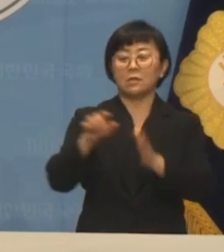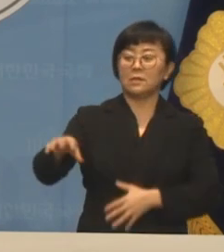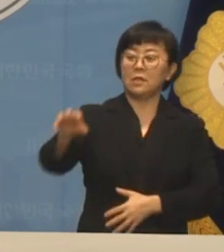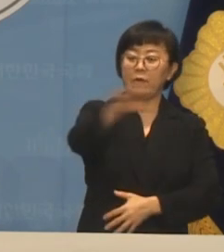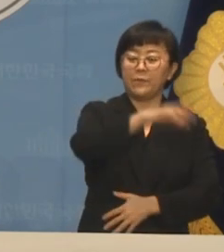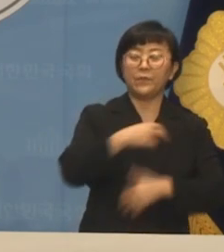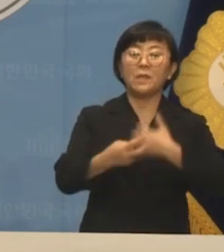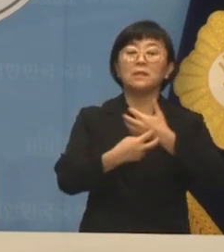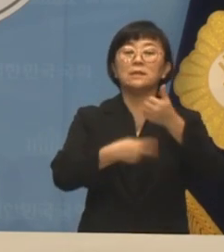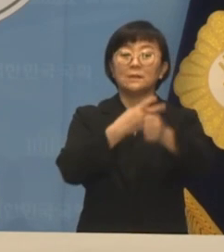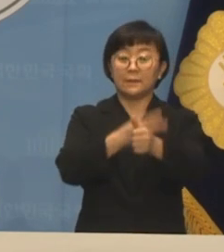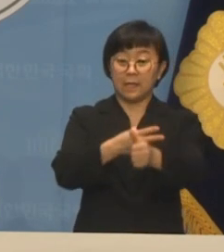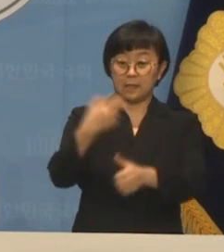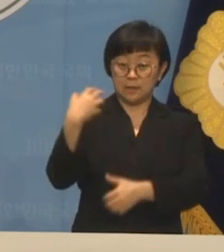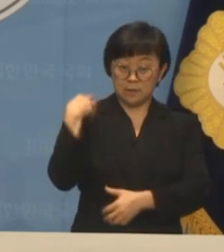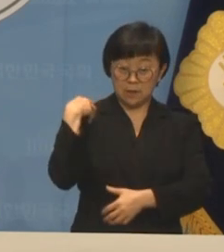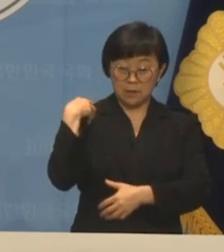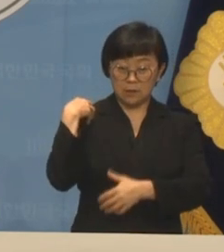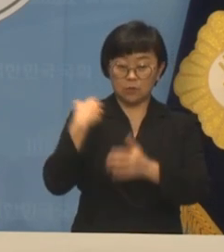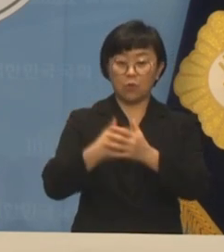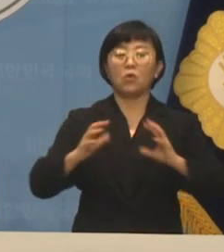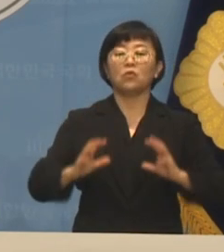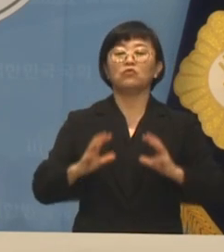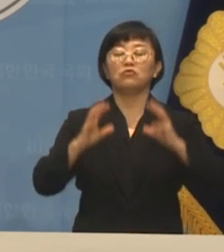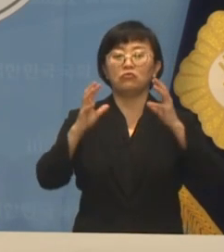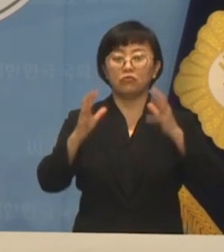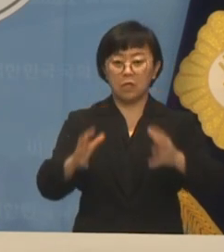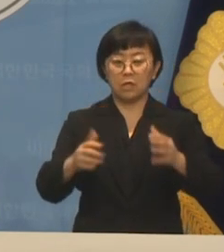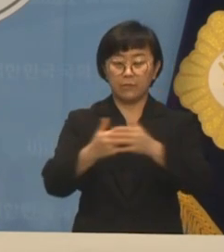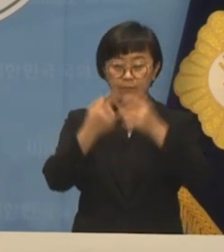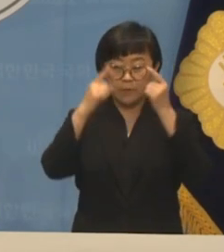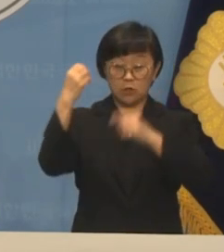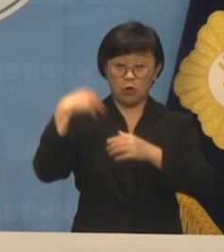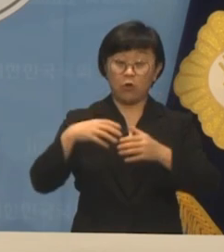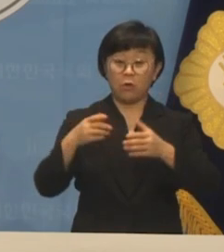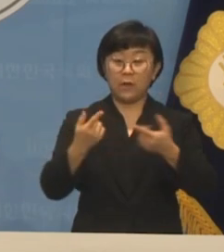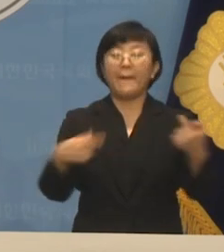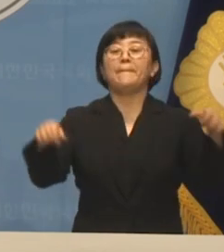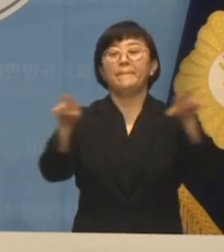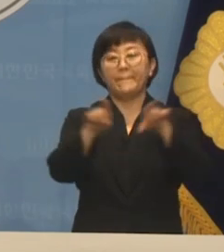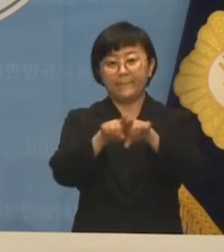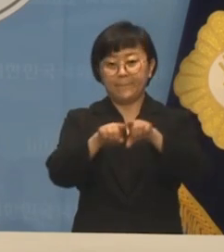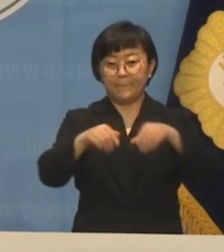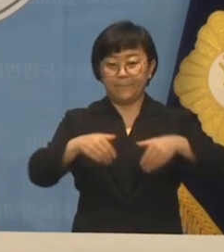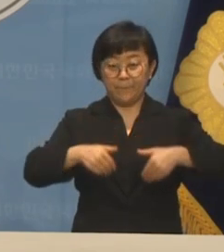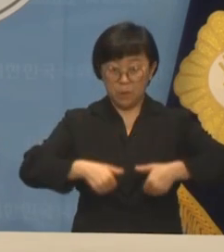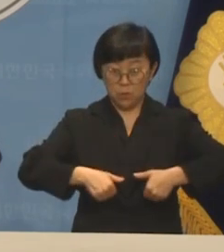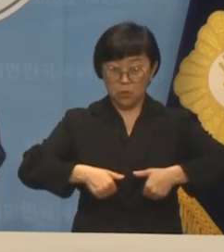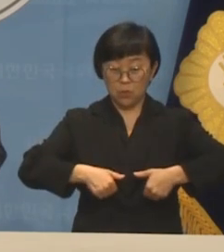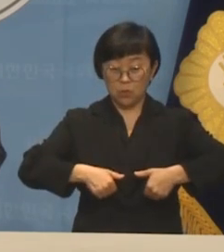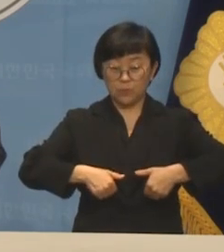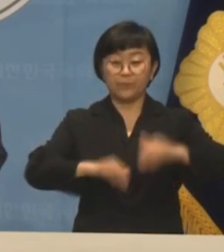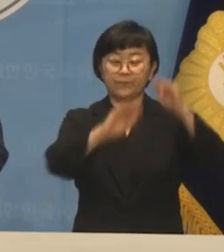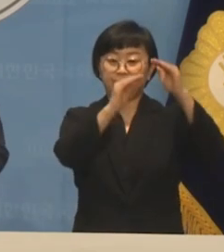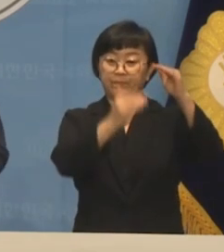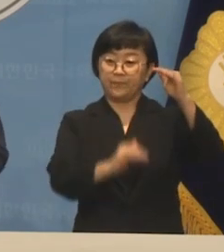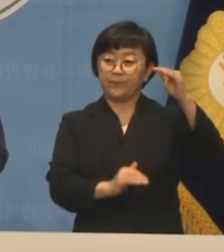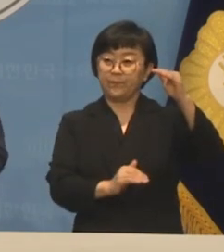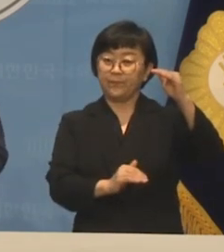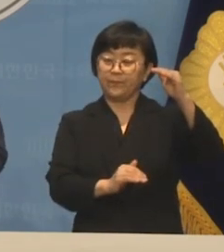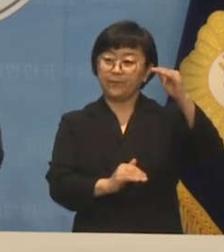지역의사제, 그다음에 국립의전원과 반드시 함께 이루어진다고 하는 내용의